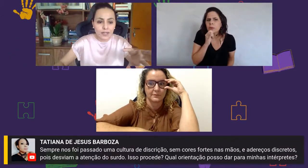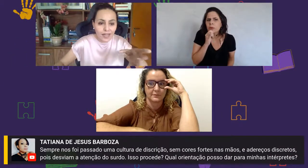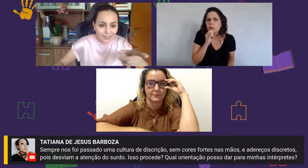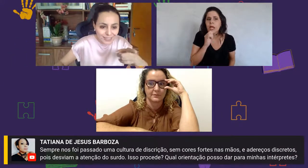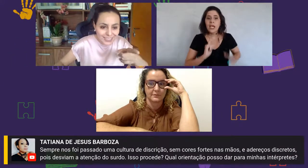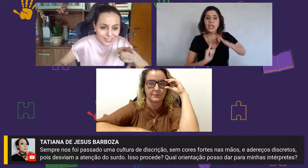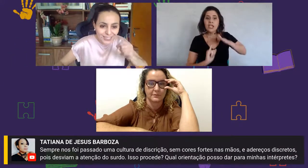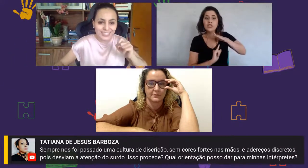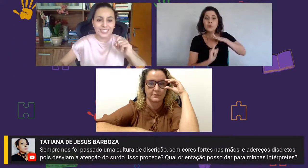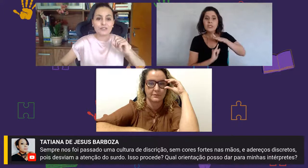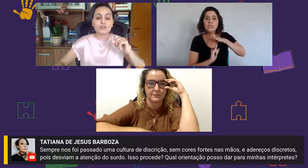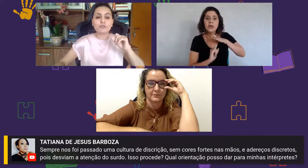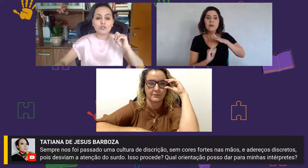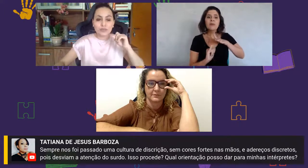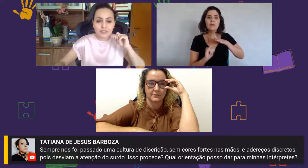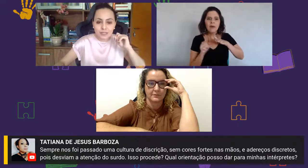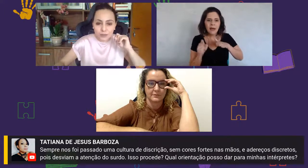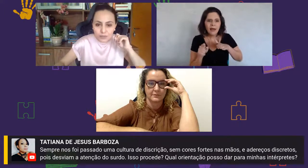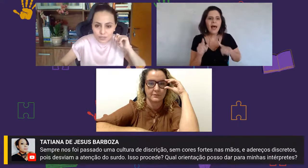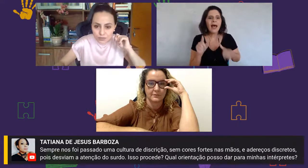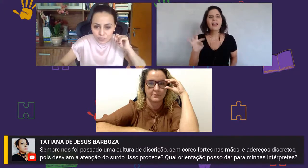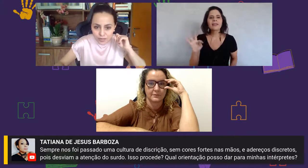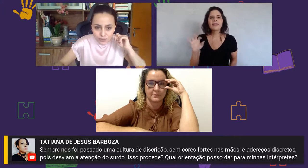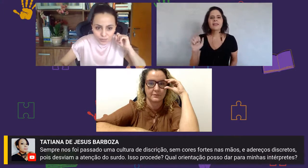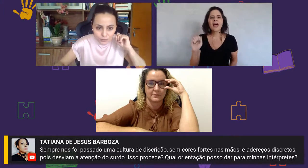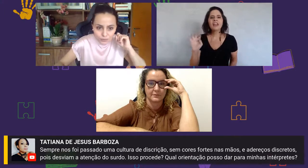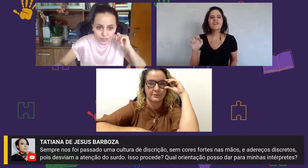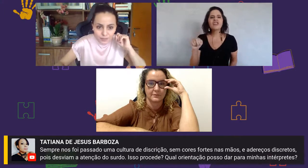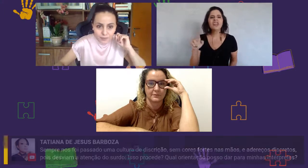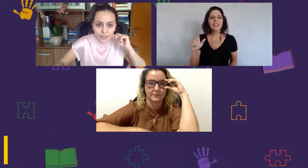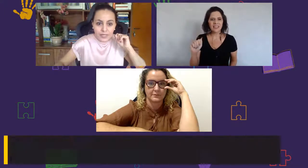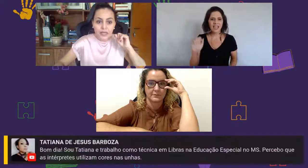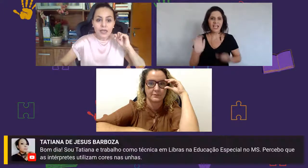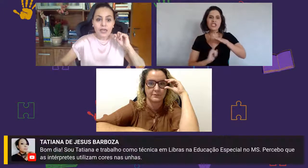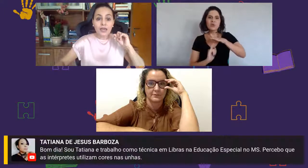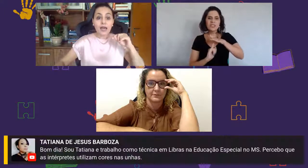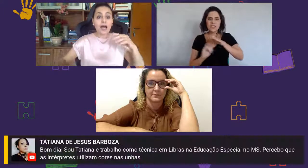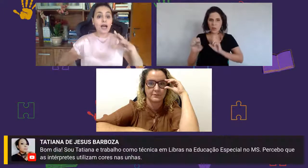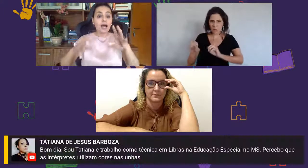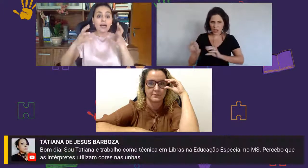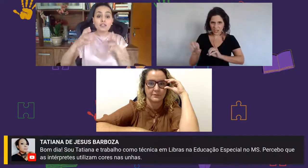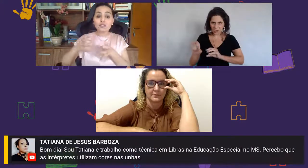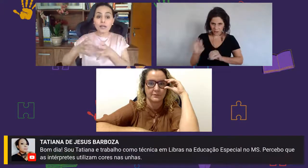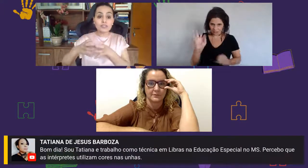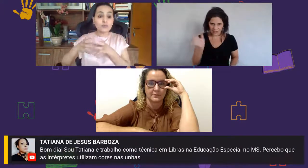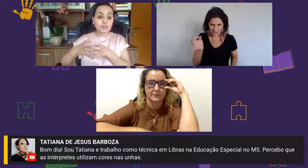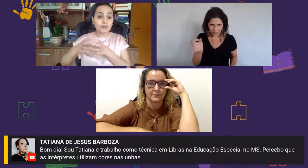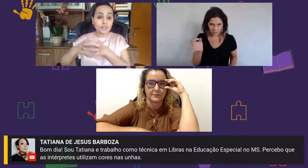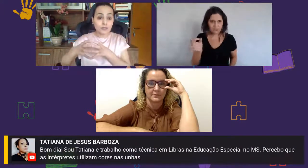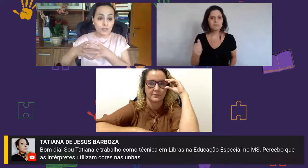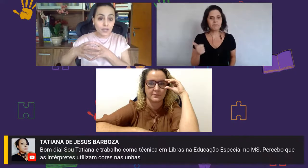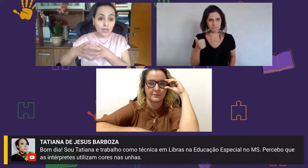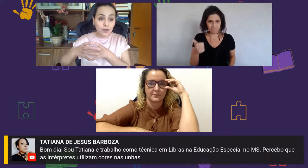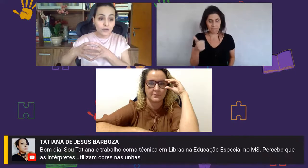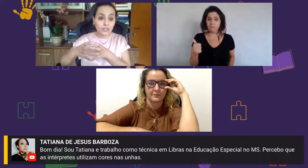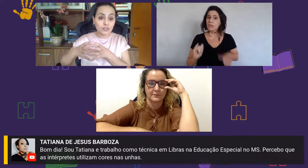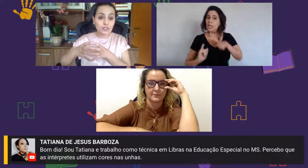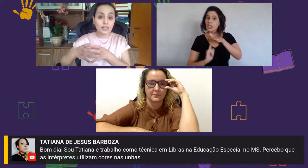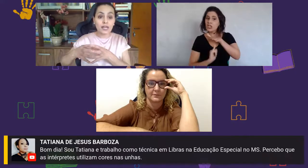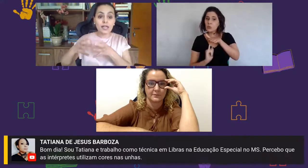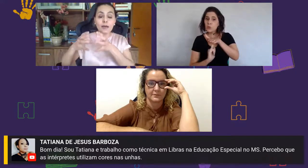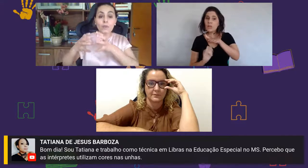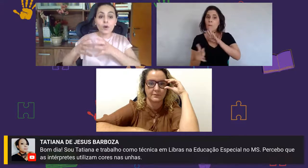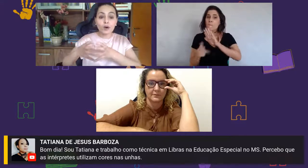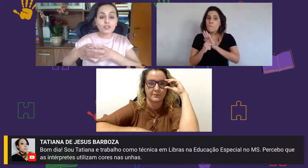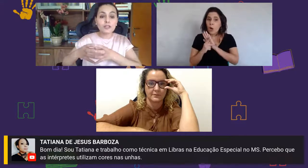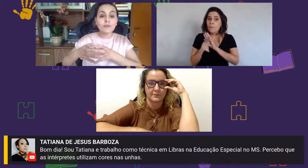de educação, Tatiana, isso, de uma instituição educacional, é isso, né? A instituição educacional,